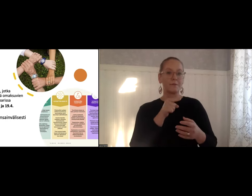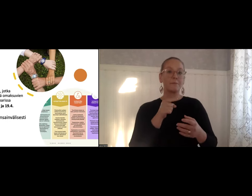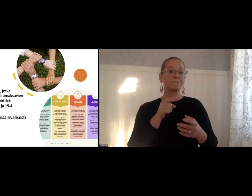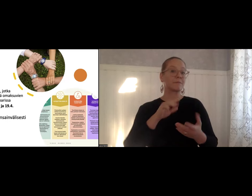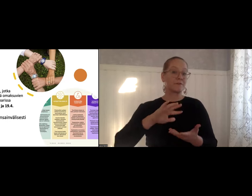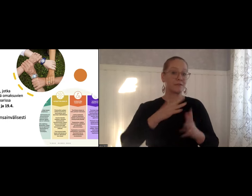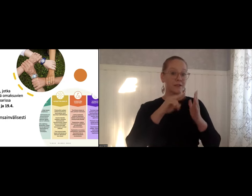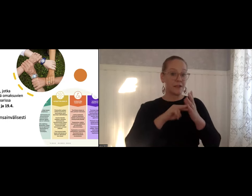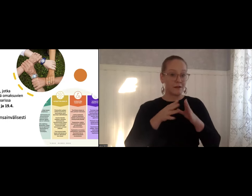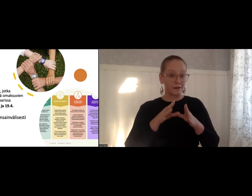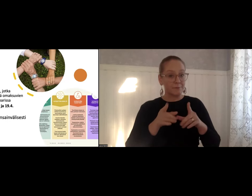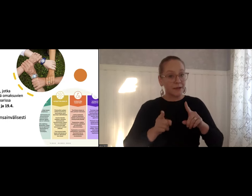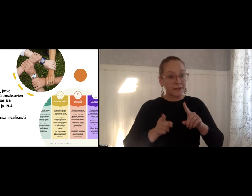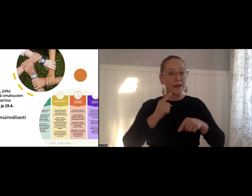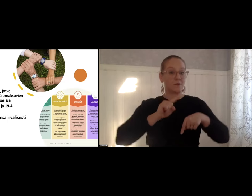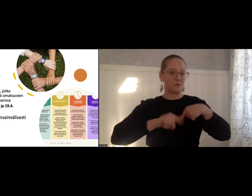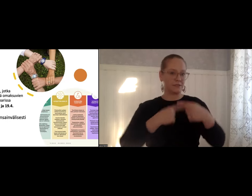tärkeänä tavoitteena.